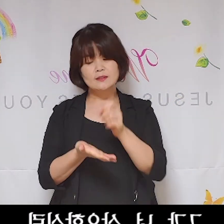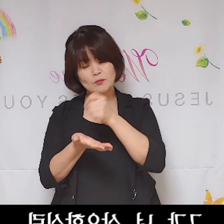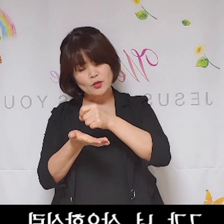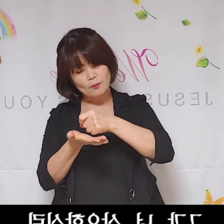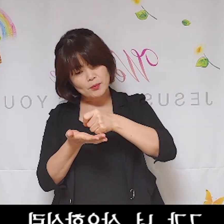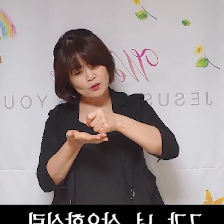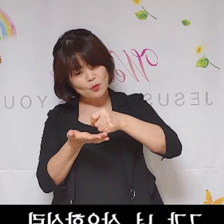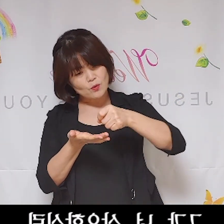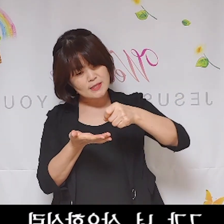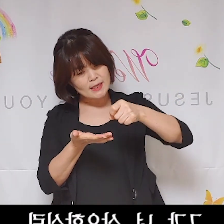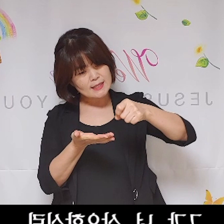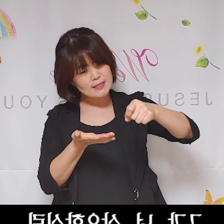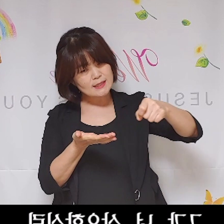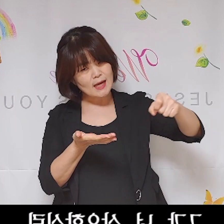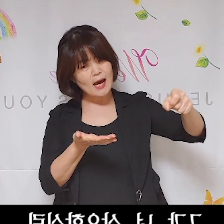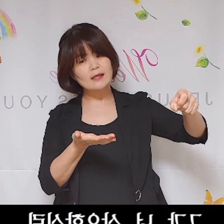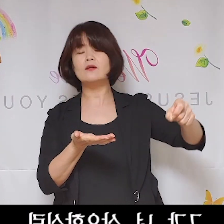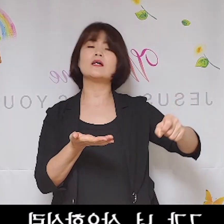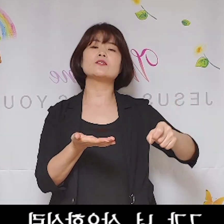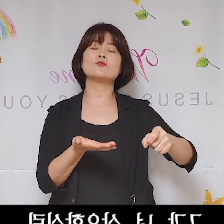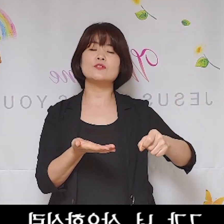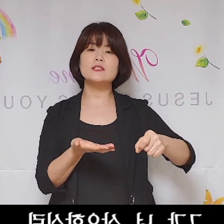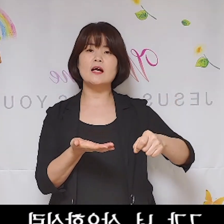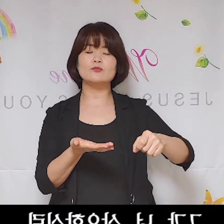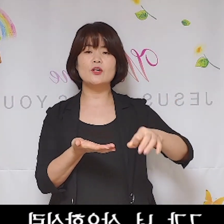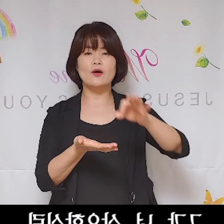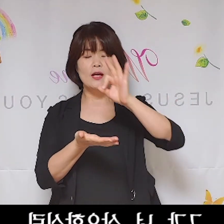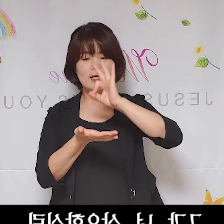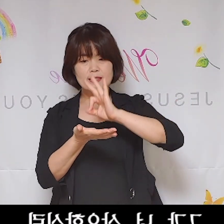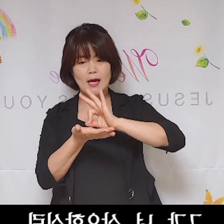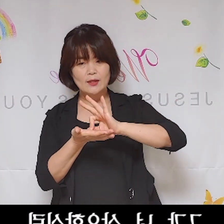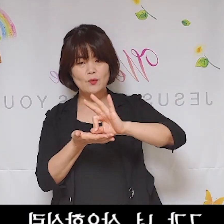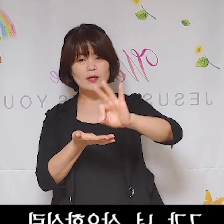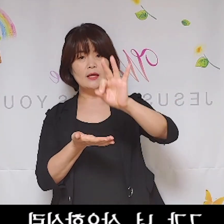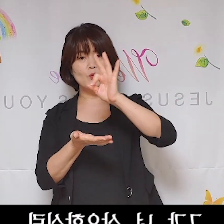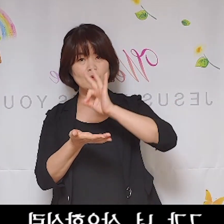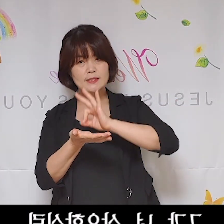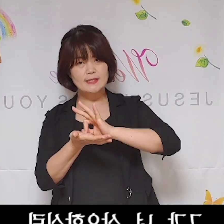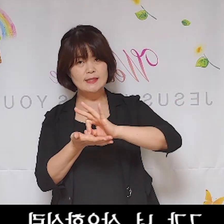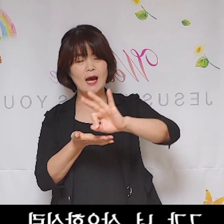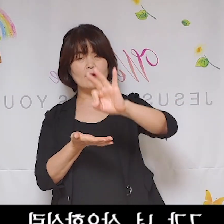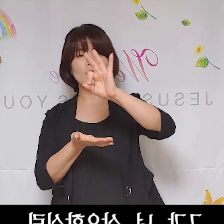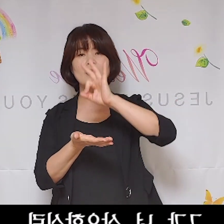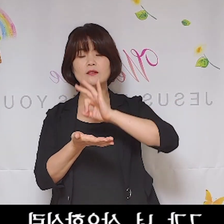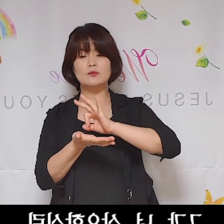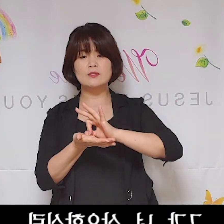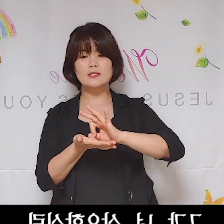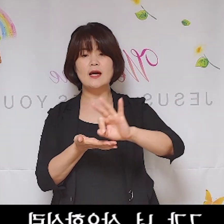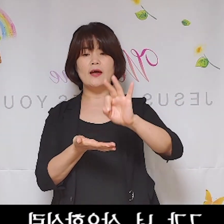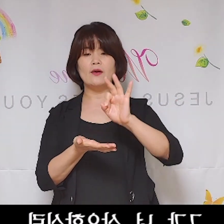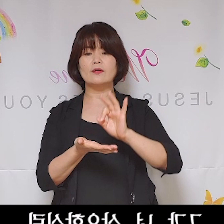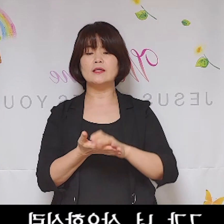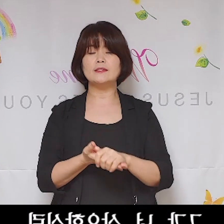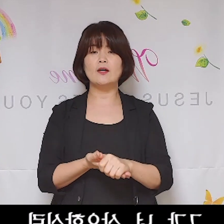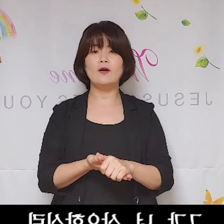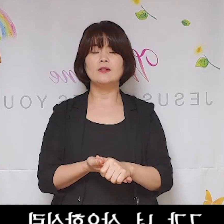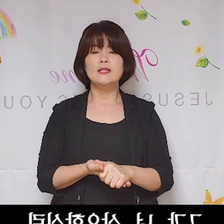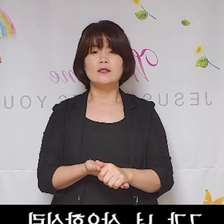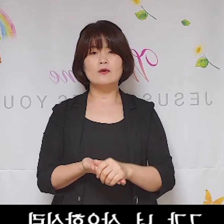뭐 연필로 공책에 쓰다 이렇게 하셔도 쓰다고요. 사용하다, 돈을 쓰다 이거 할 때도 쓰다예요. 그래서